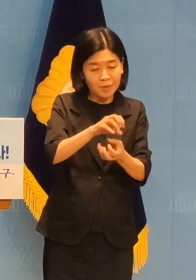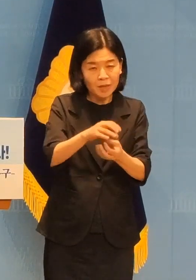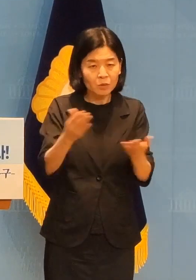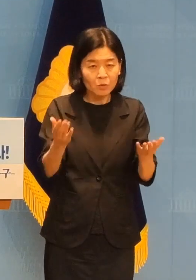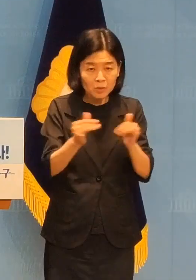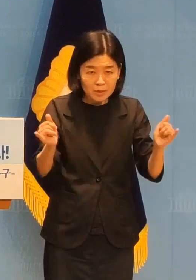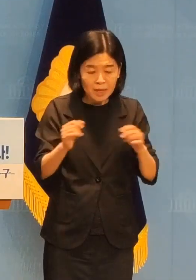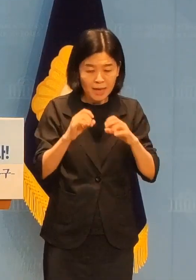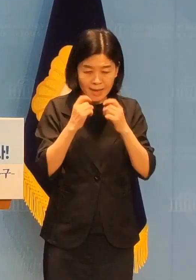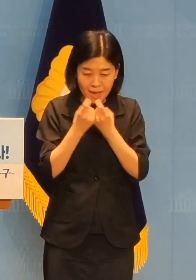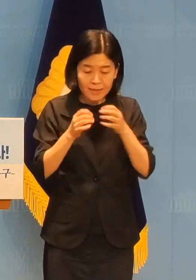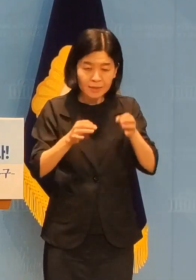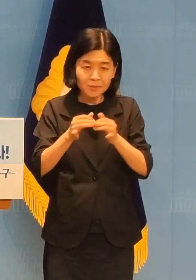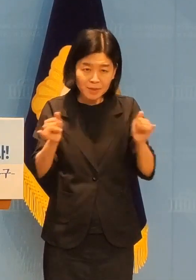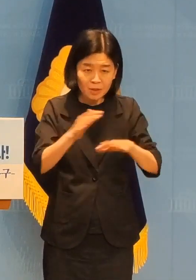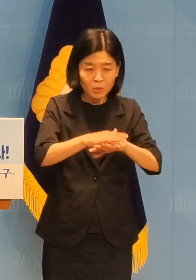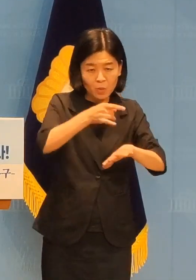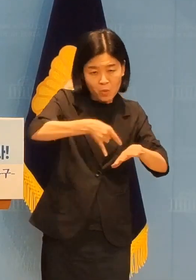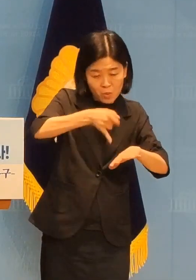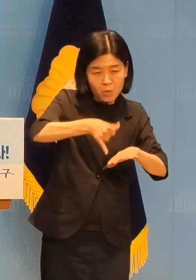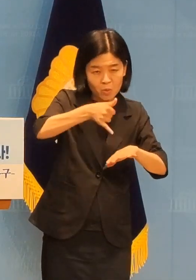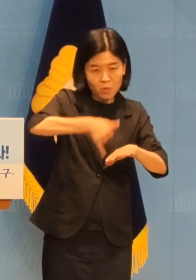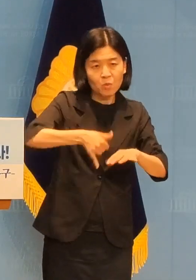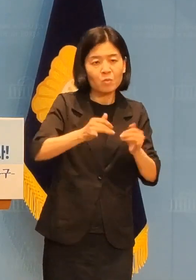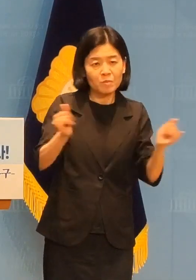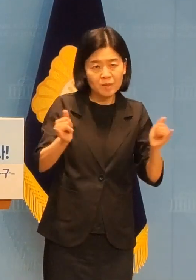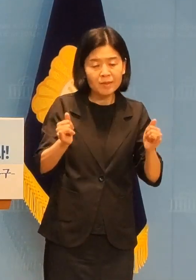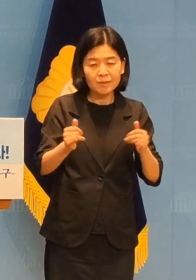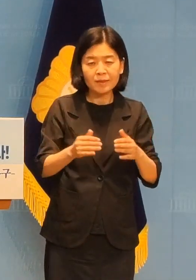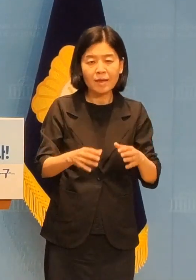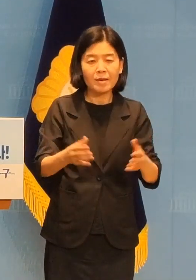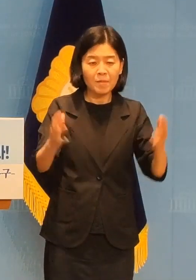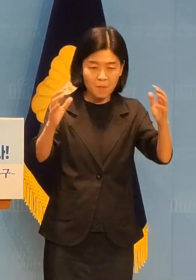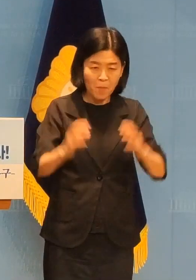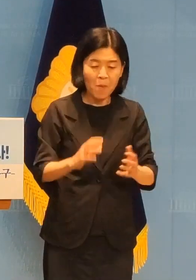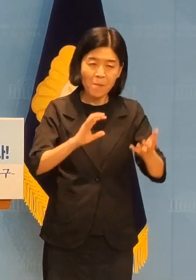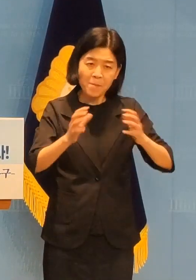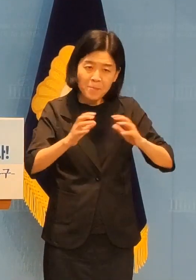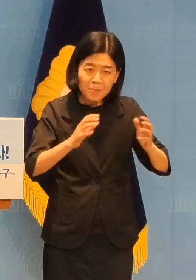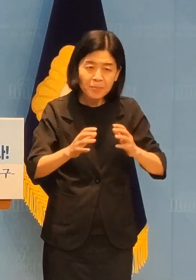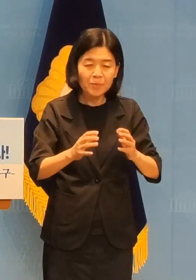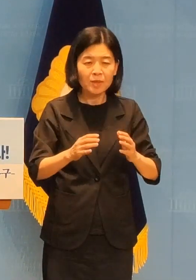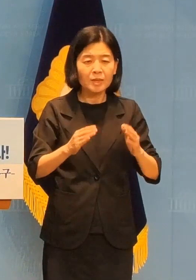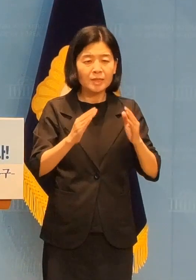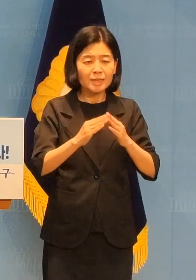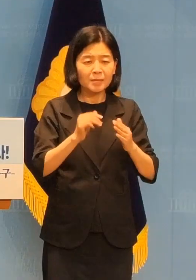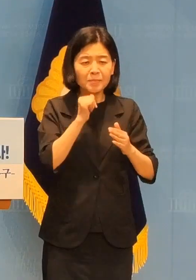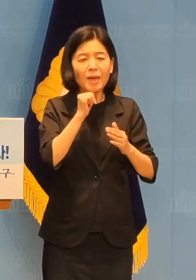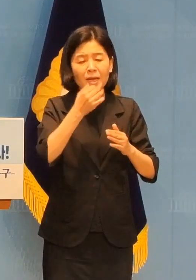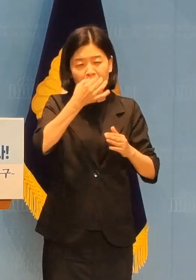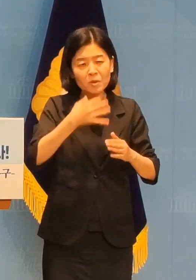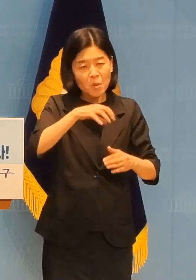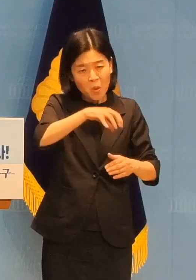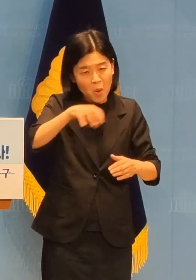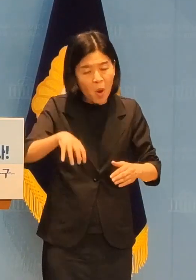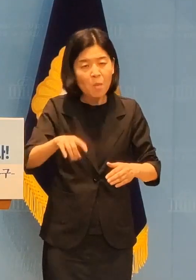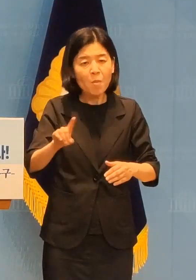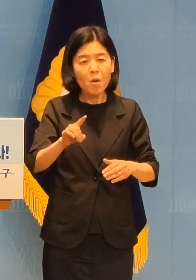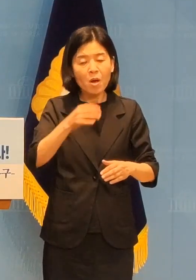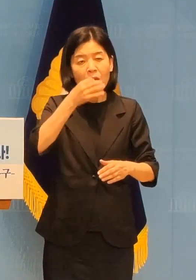자영업자, 농민, 주거 취약계층 현장 체험을 통해 실효성 있는 대책을 직접